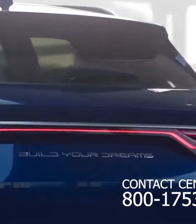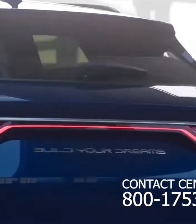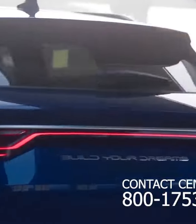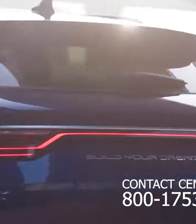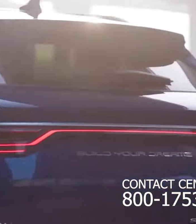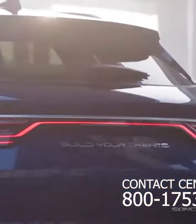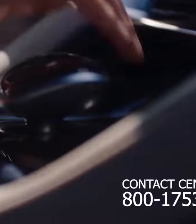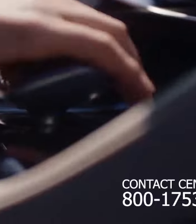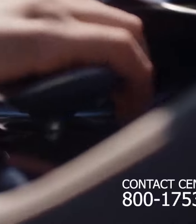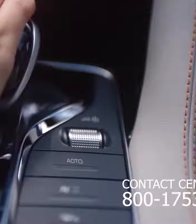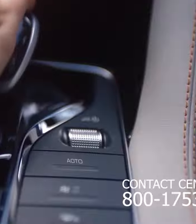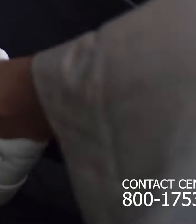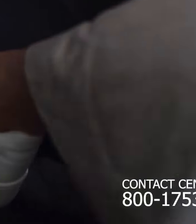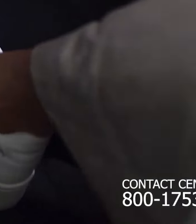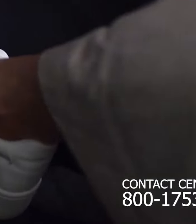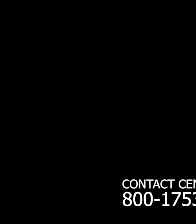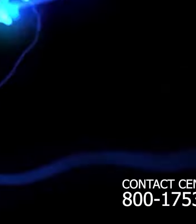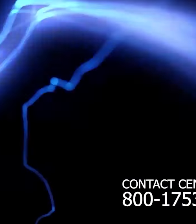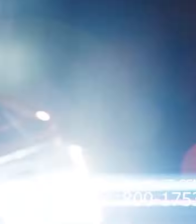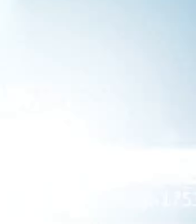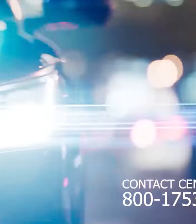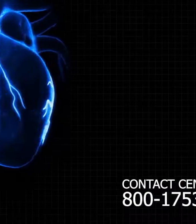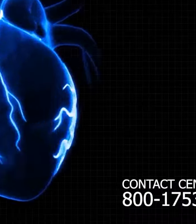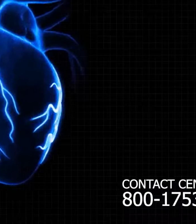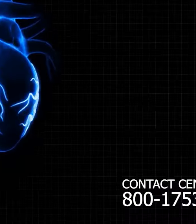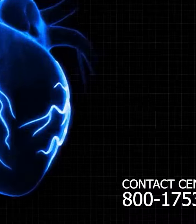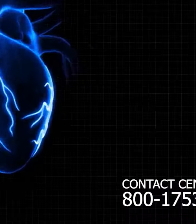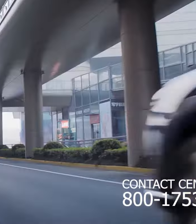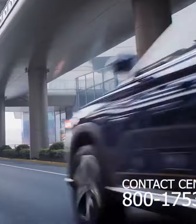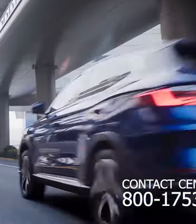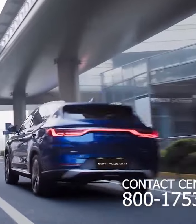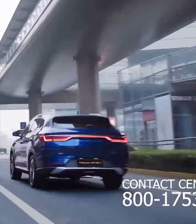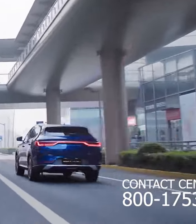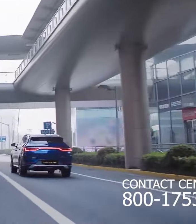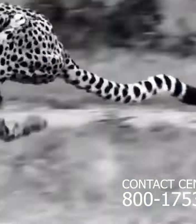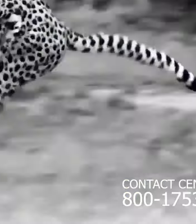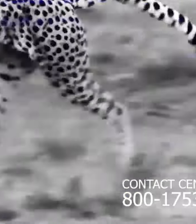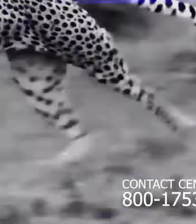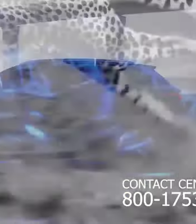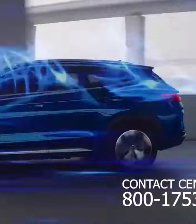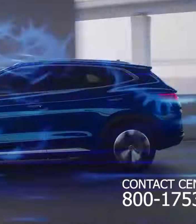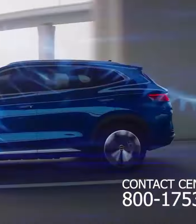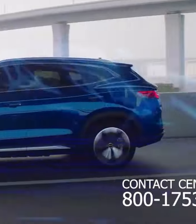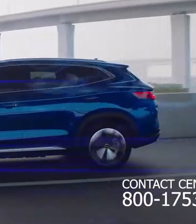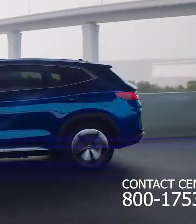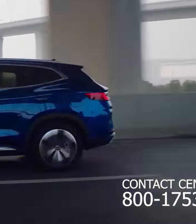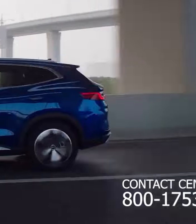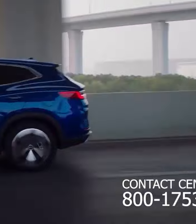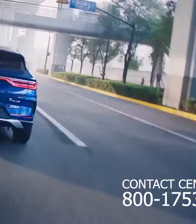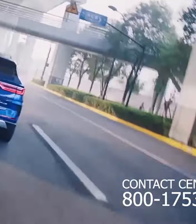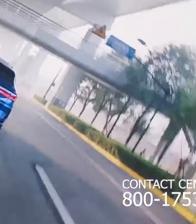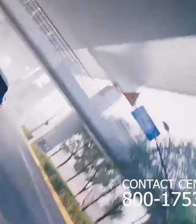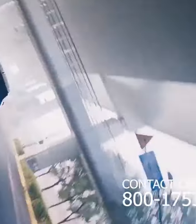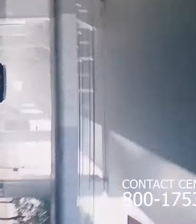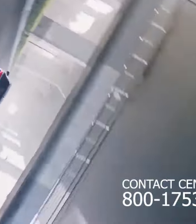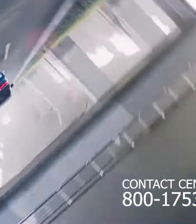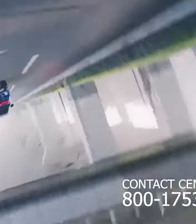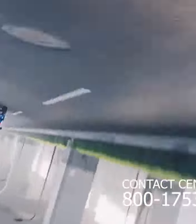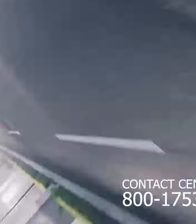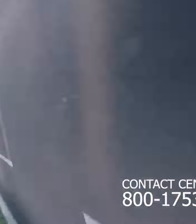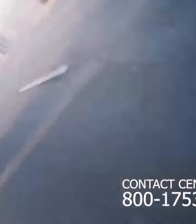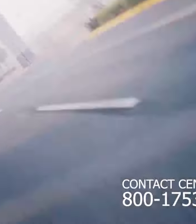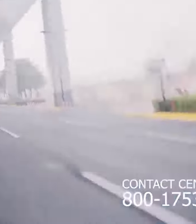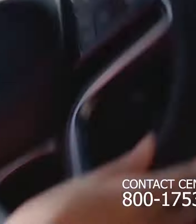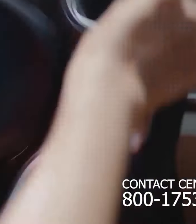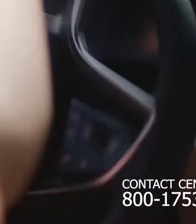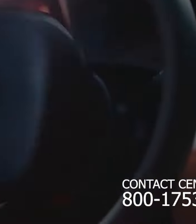vehículos en toda una revolución por la potencia, altas velocidades que alcanza y los niveles de eficacia. Todo esto lo sumamos a una